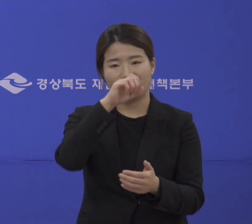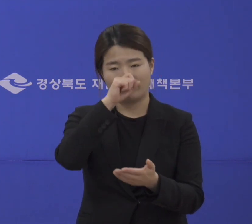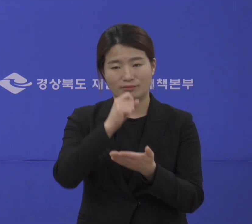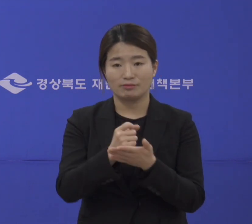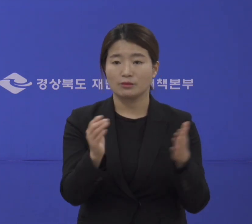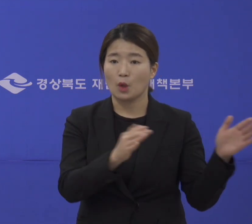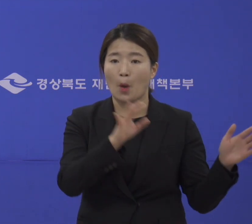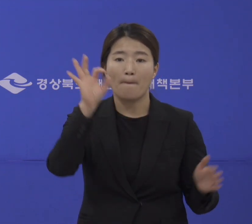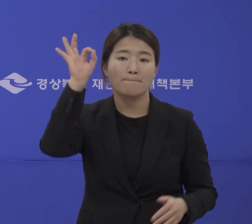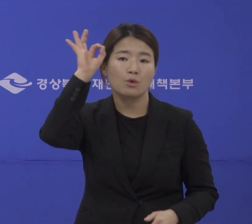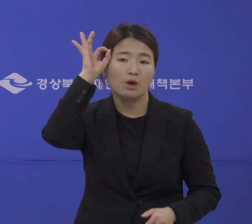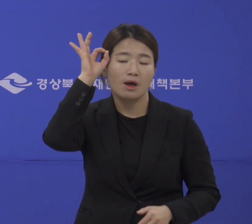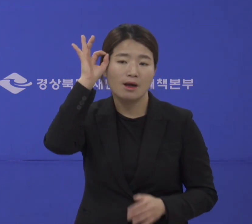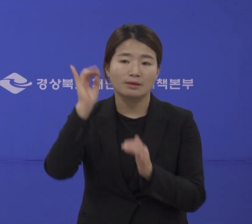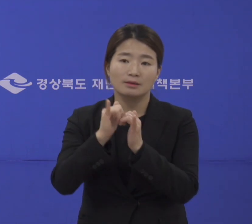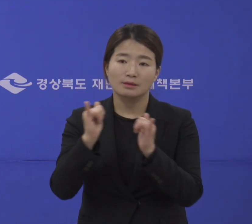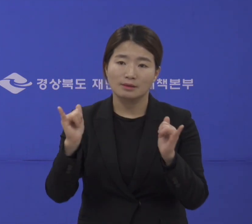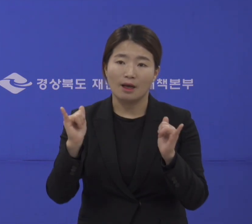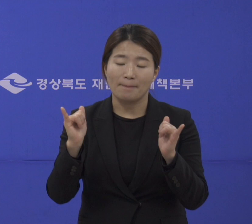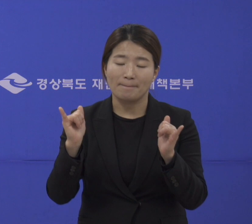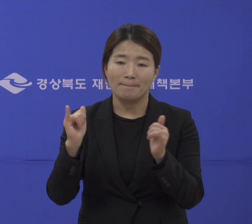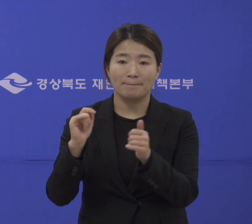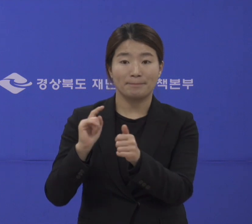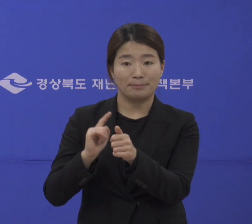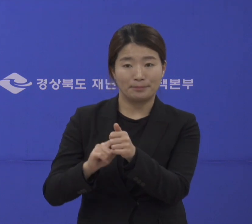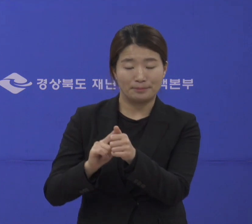신도 이분도